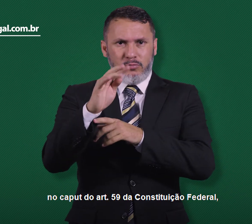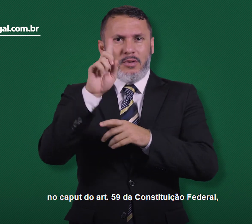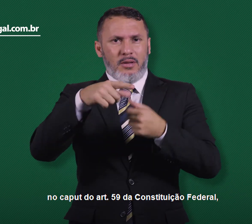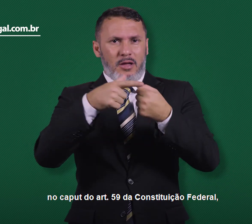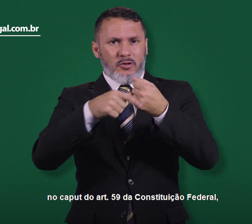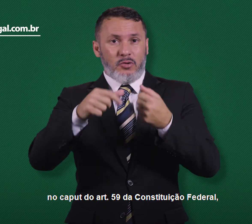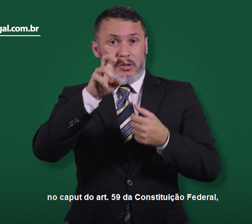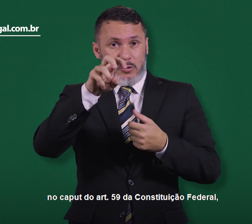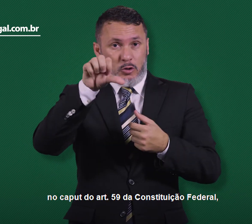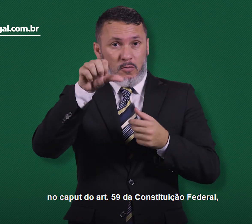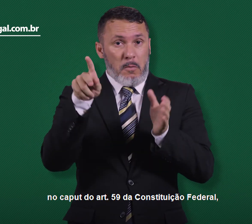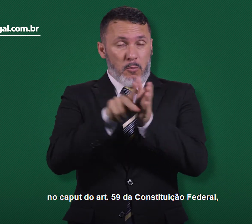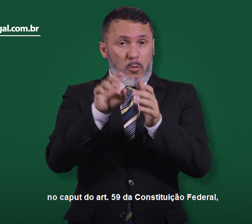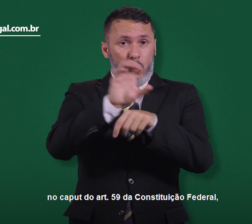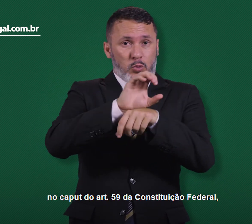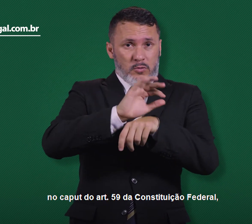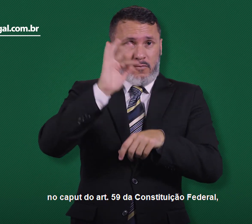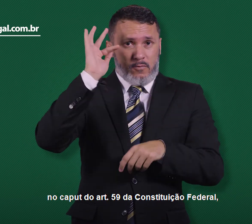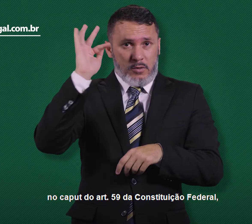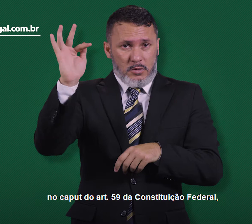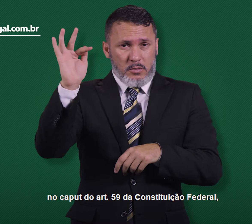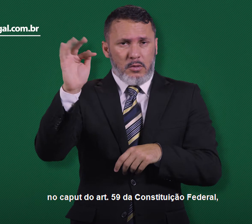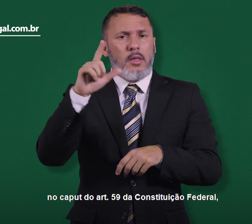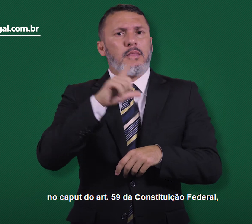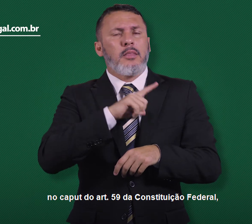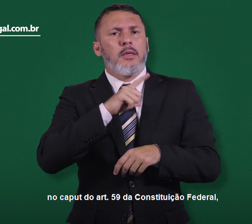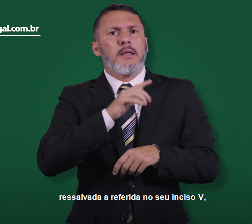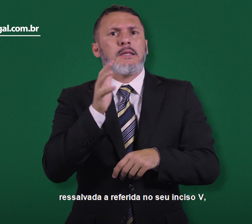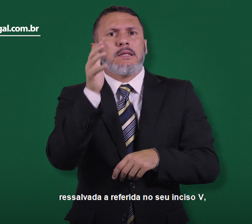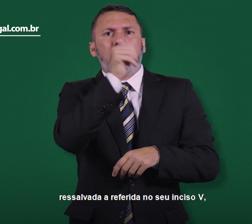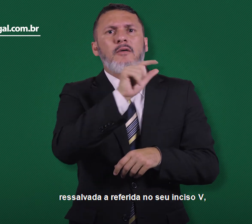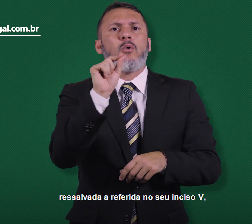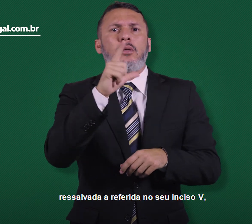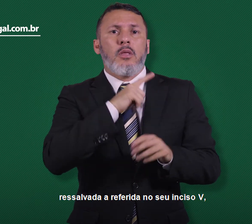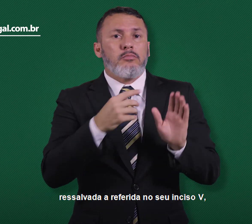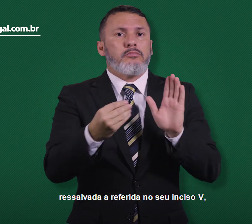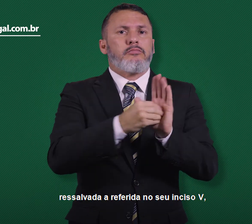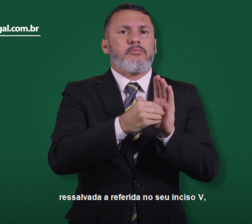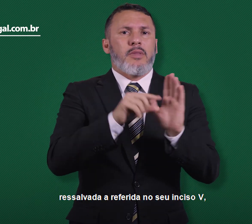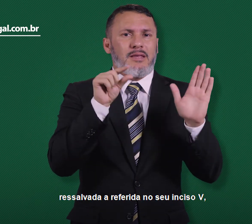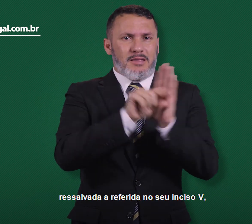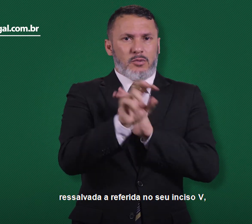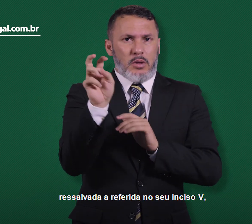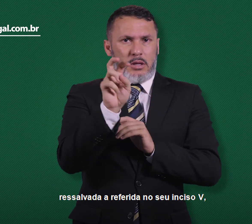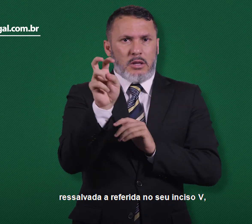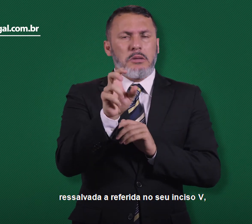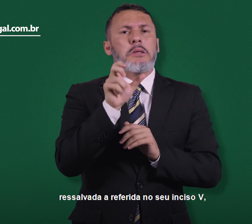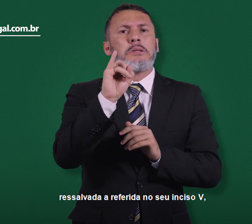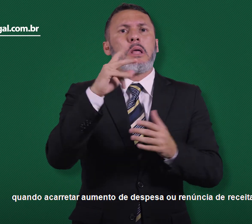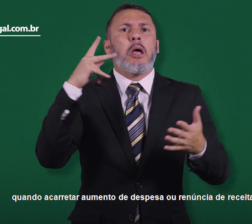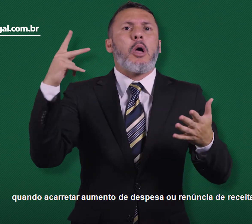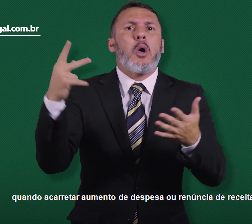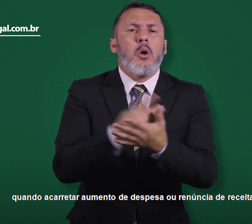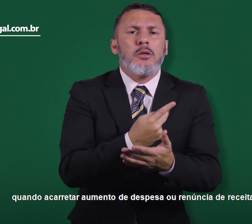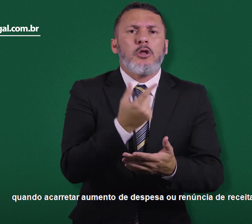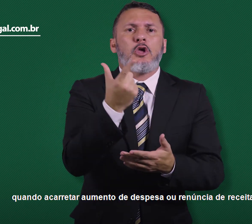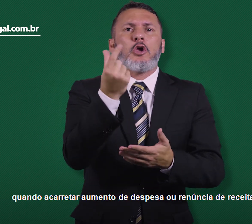artigo 59 da Constituição Federal, ressalvada a referida no seu inciso 5º, quando acarretar aumento